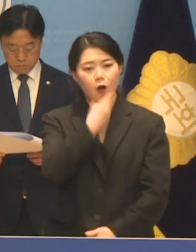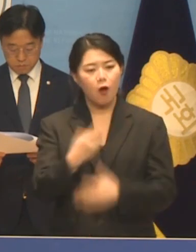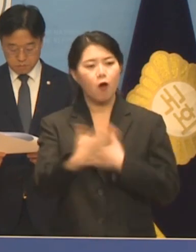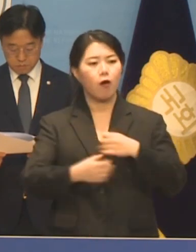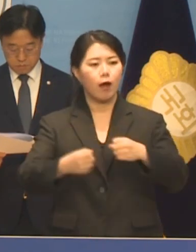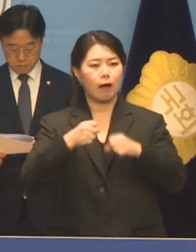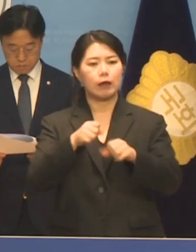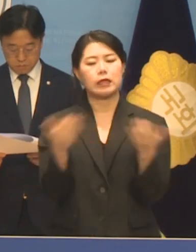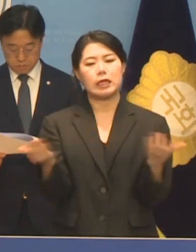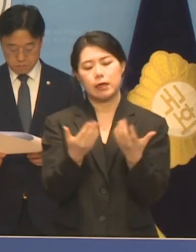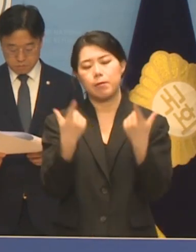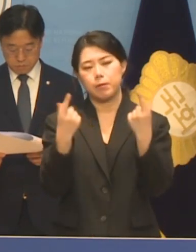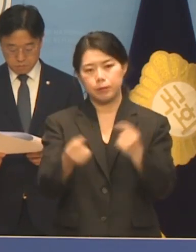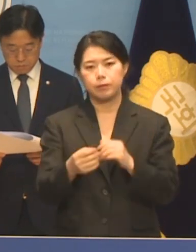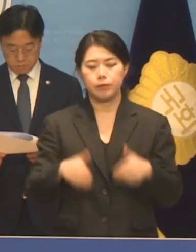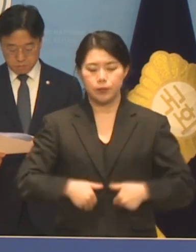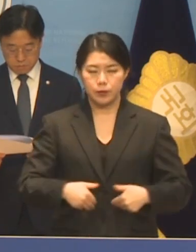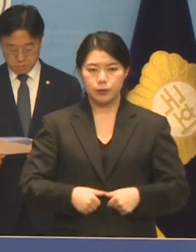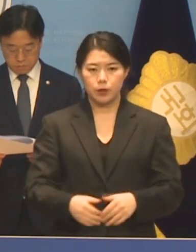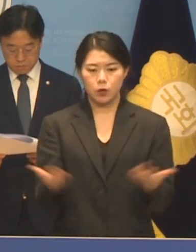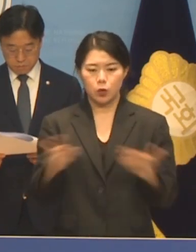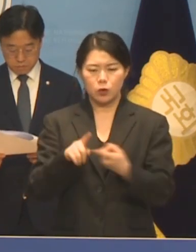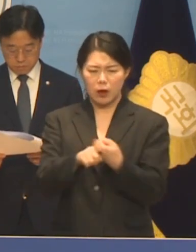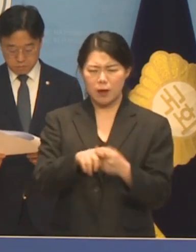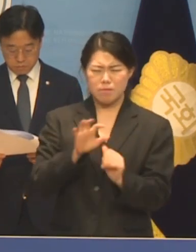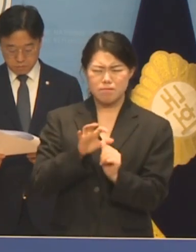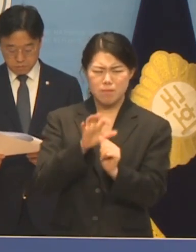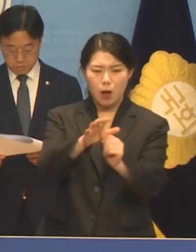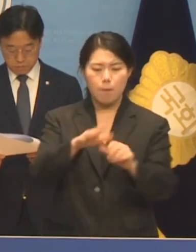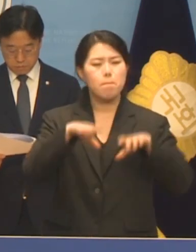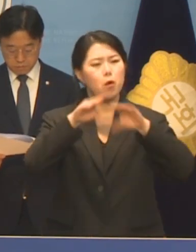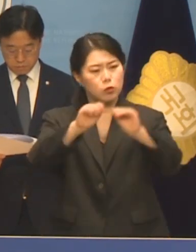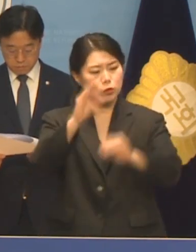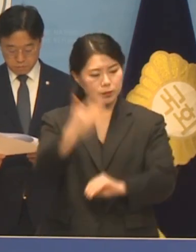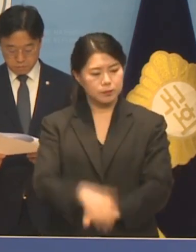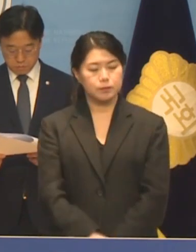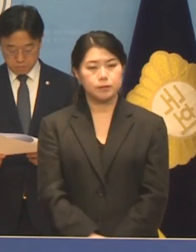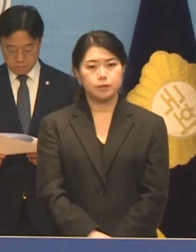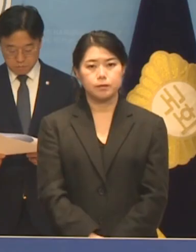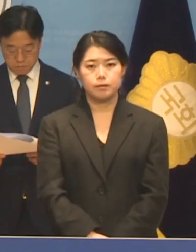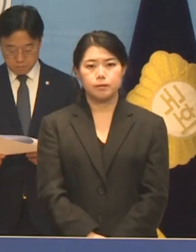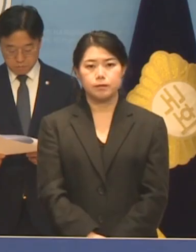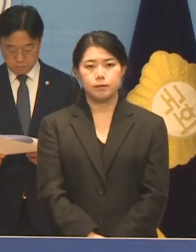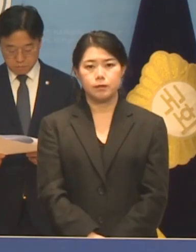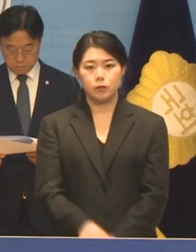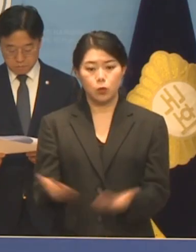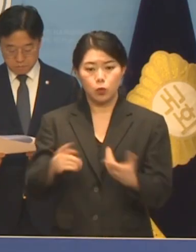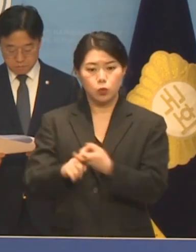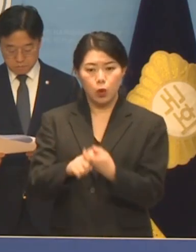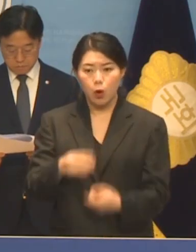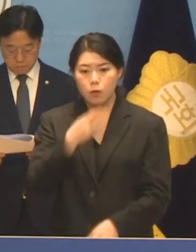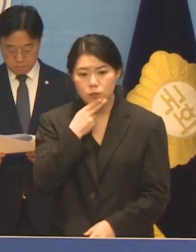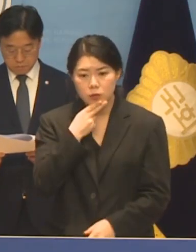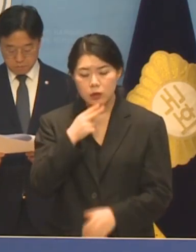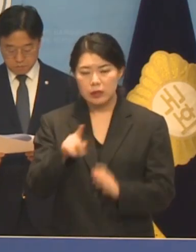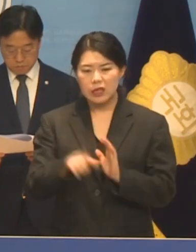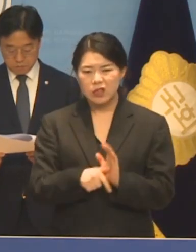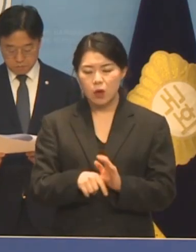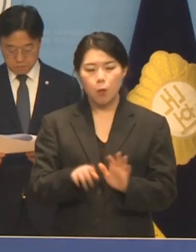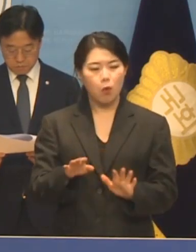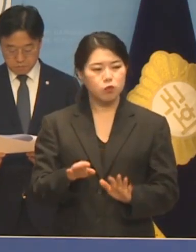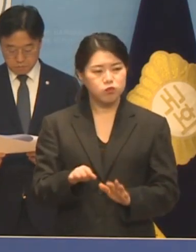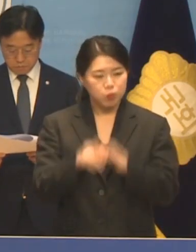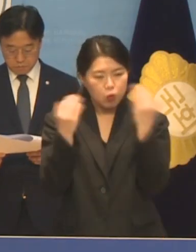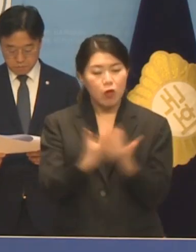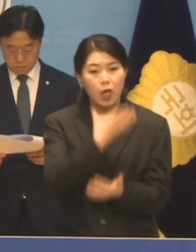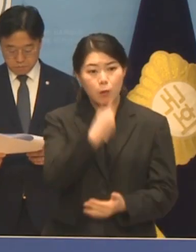직장이 되어야 합니다. 노조 탄압을 멈추면 그렇게 될 수 있습니다. 누군가는 노조가 없어지면 그렇게 될 수 있다고 생각할